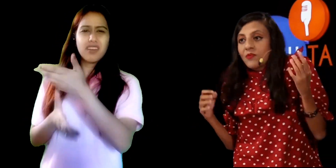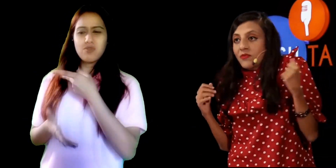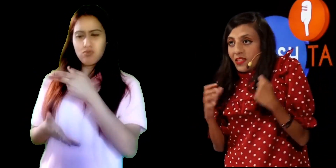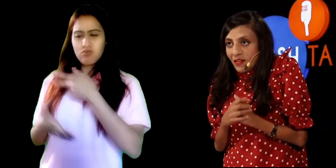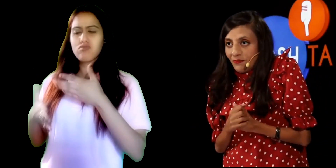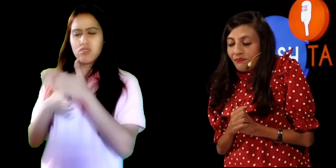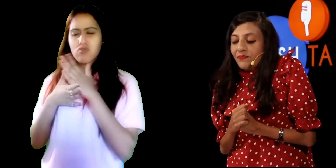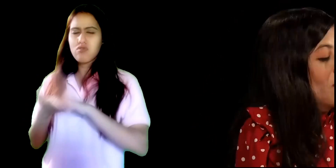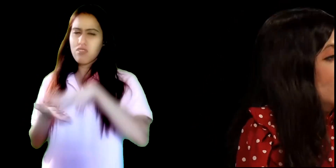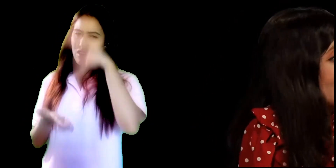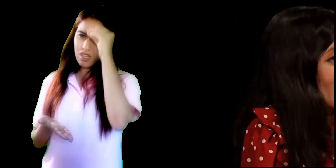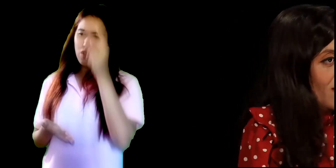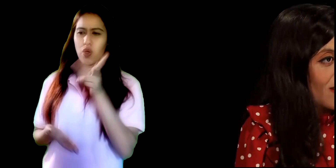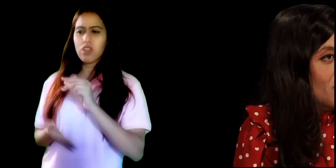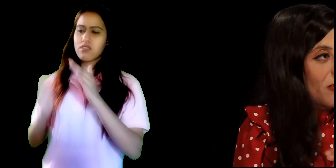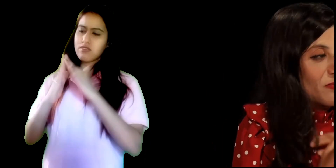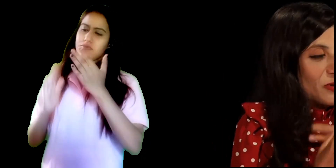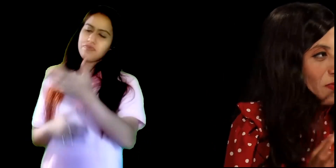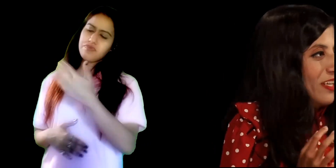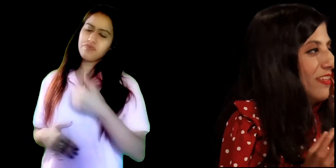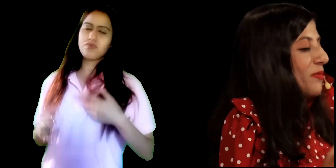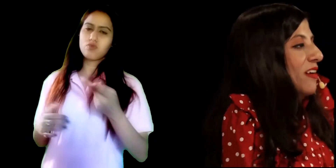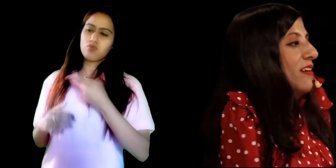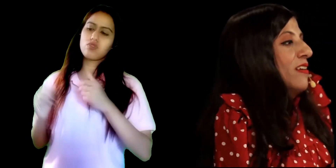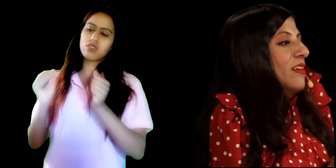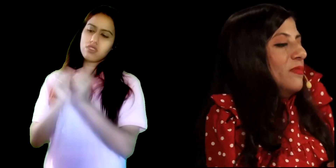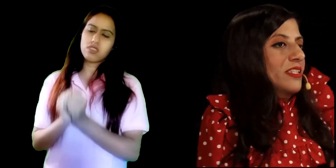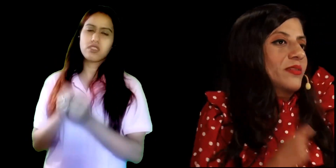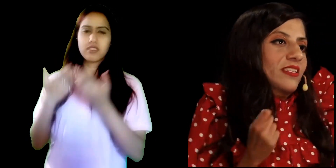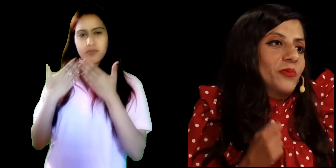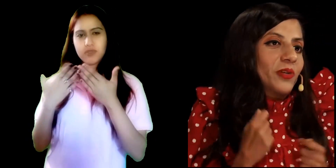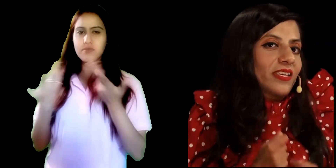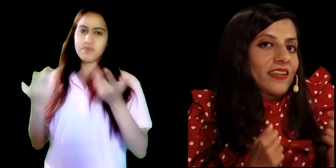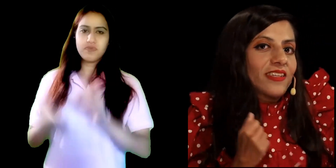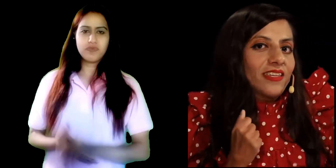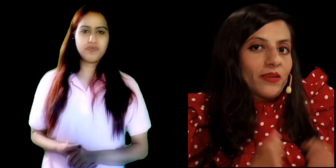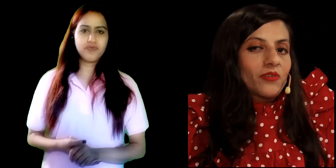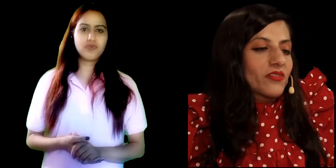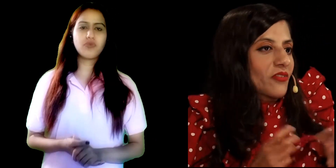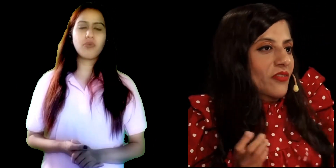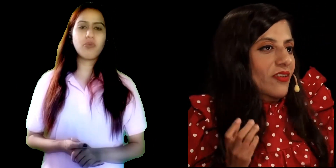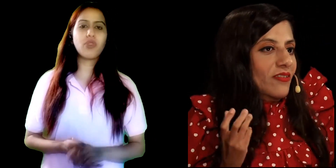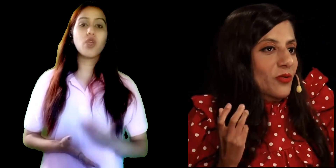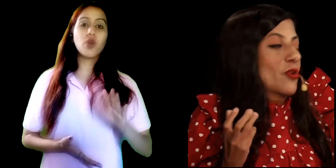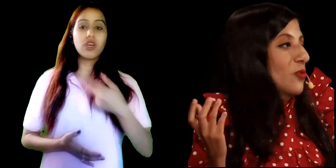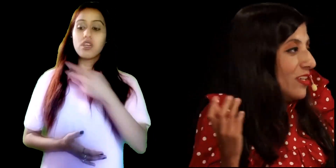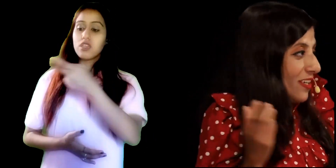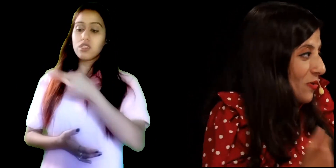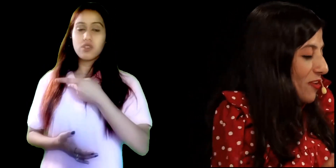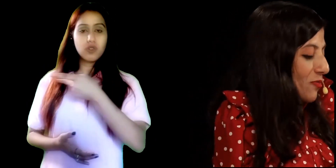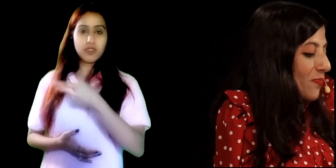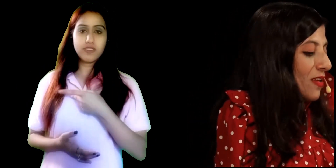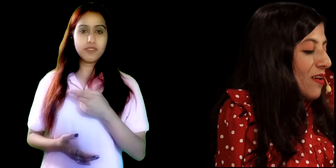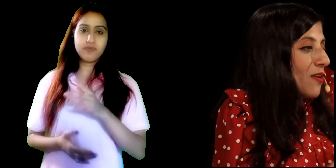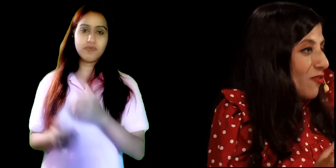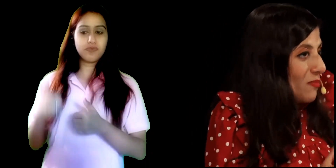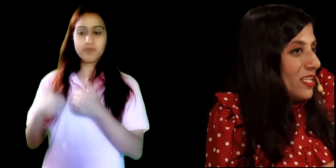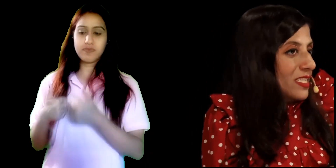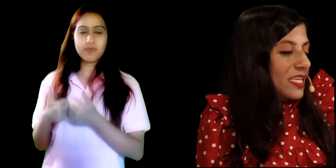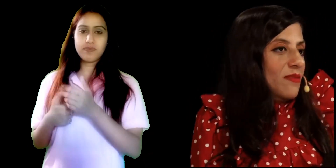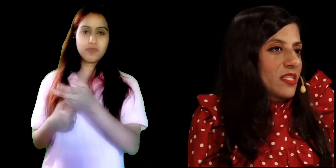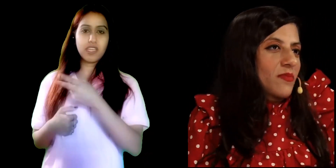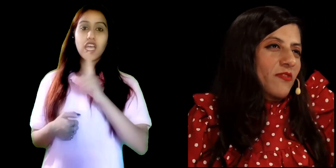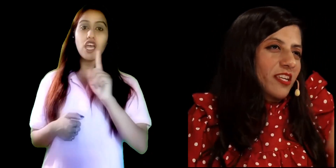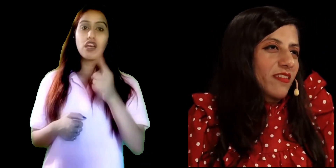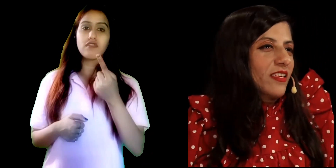मैंने जाके प्रीलिम्स दिया, बहुत रिलक्टेंटली, मतलब बिल्कुल मन नहीं था मेरा, बट ज़बरदस्ती उठ के जाके दे दिया, बिकॉज कुछ और तो कर नहीं रहे हो लाइफ में। फिर